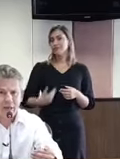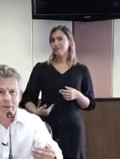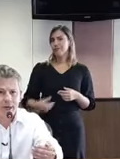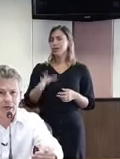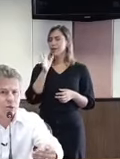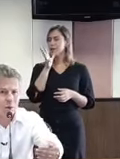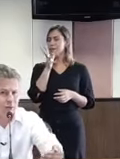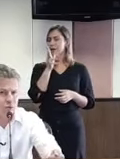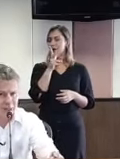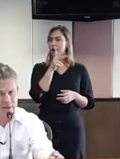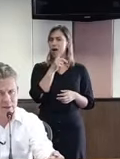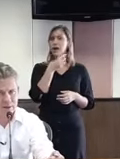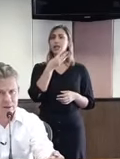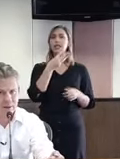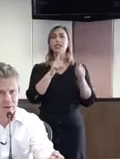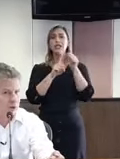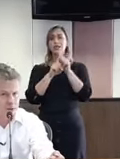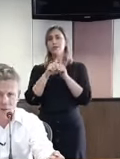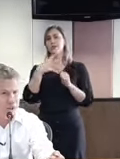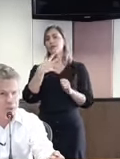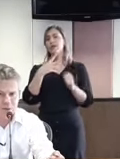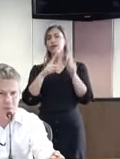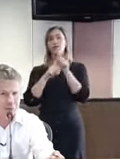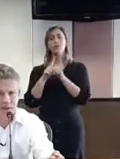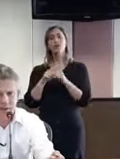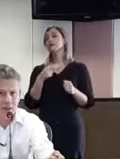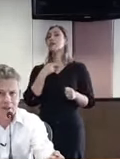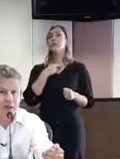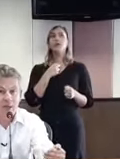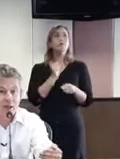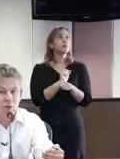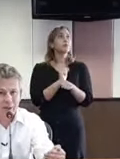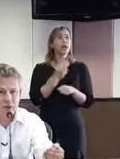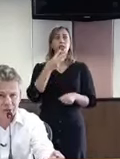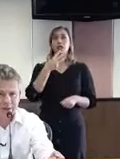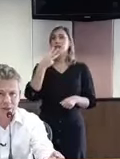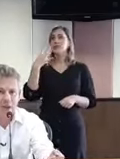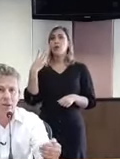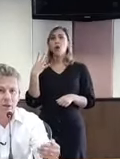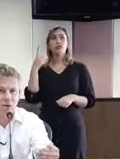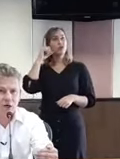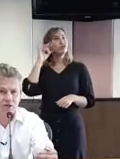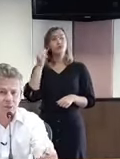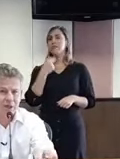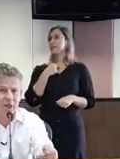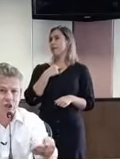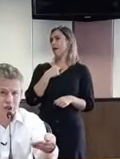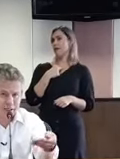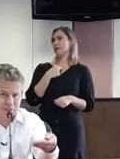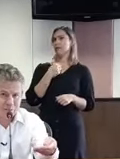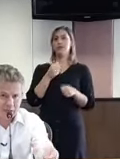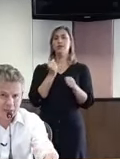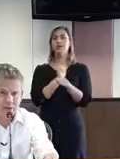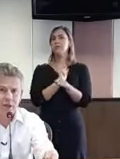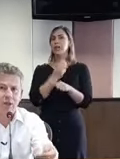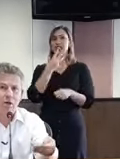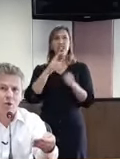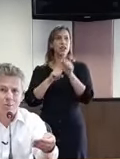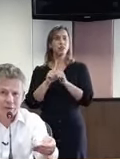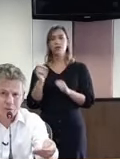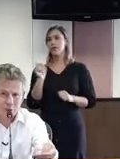demorar 3-4 meses. E nós não podemos perder nem 3-4 dias. Então nós vamos garantir